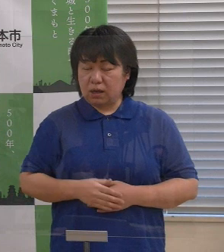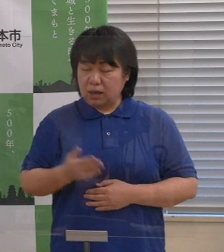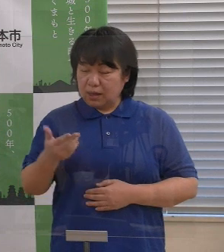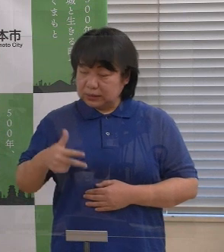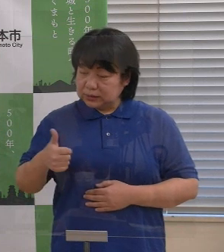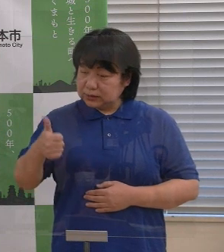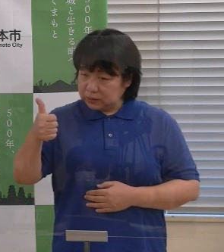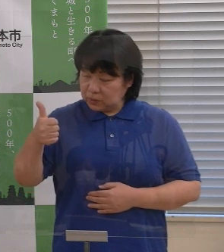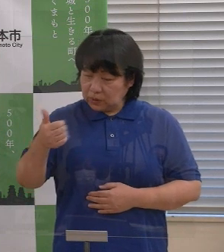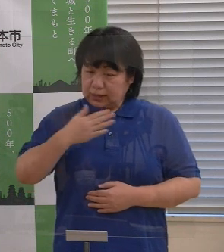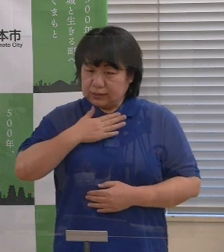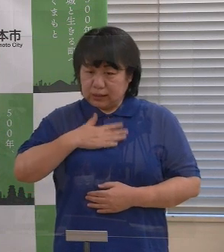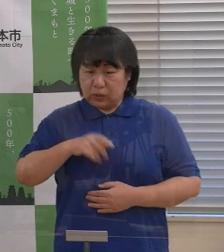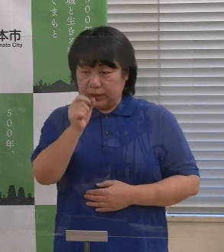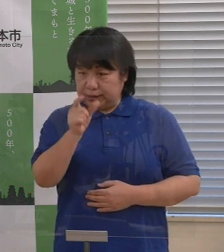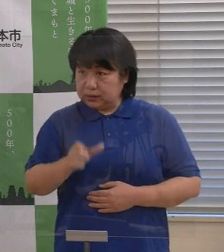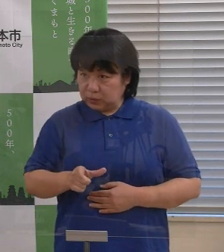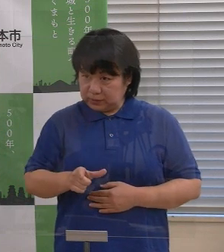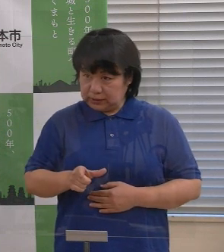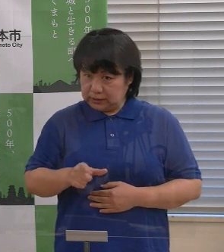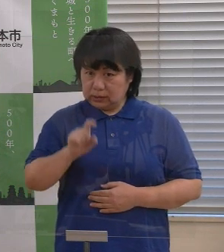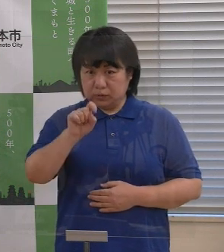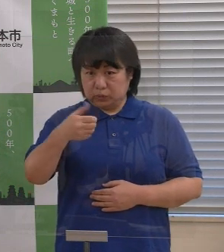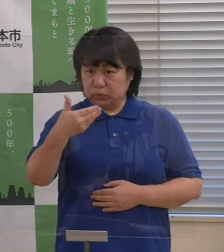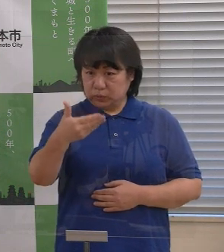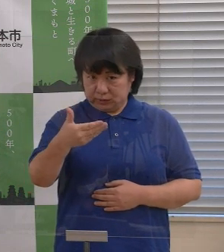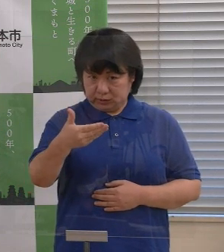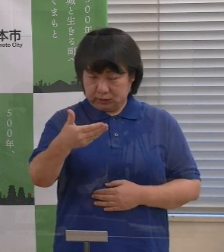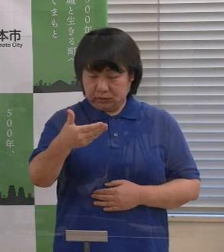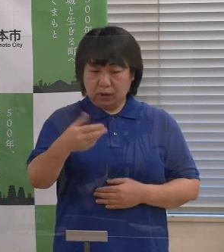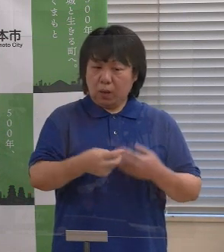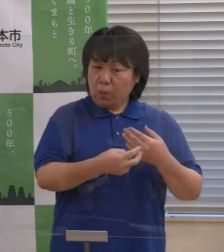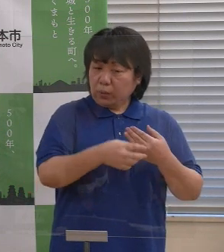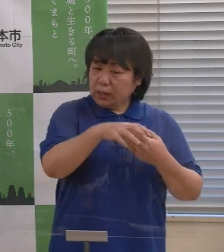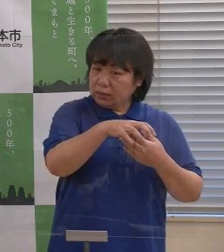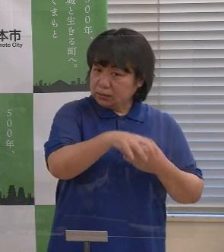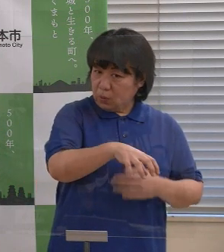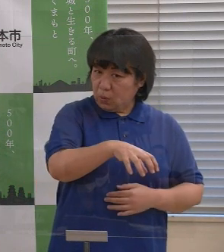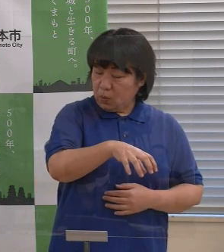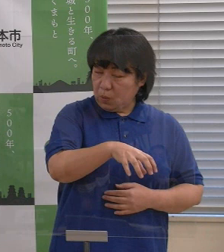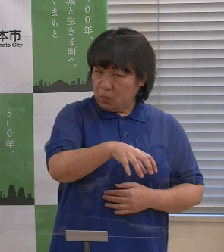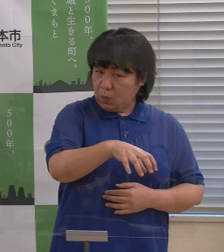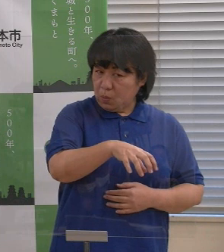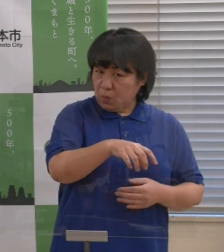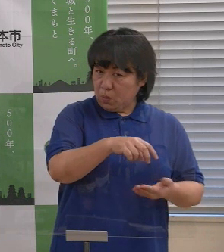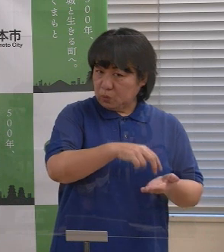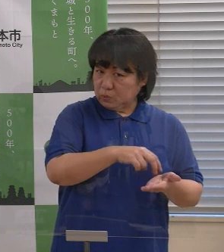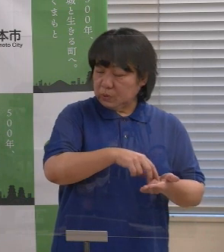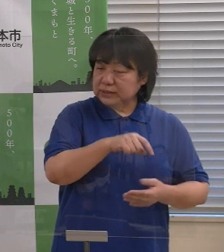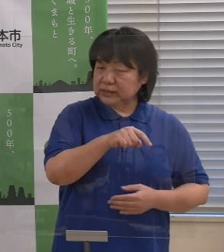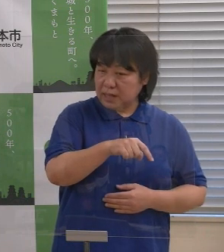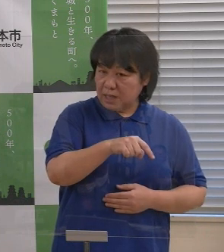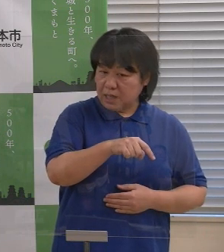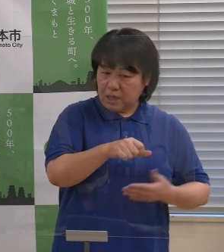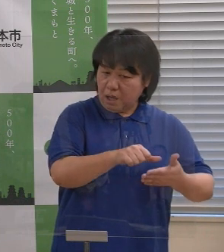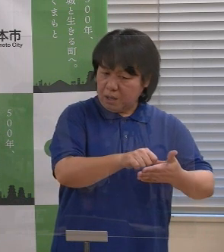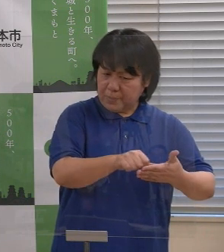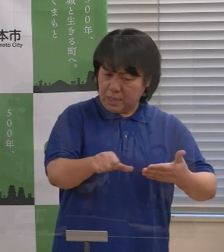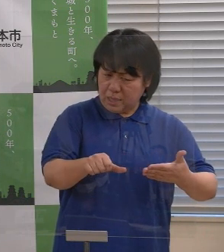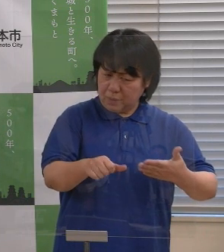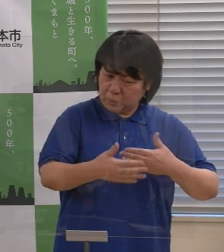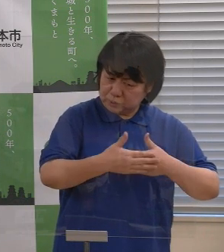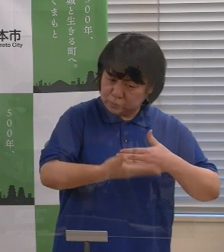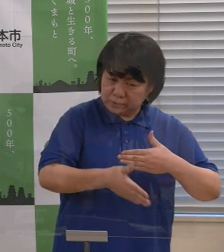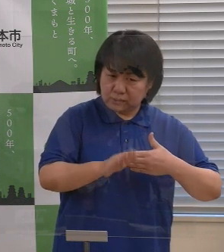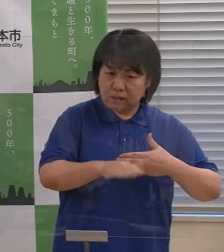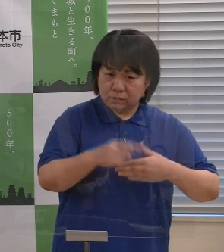月曜日でしょうけども、はい、19日、その保健所としてその名簿に不備があ